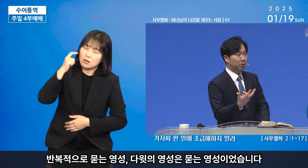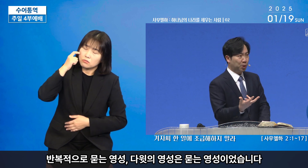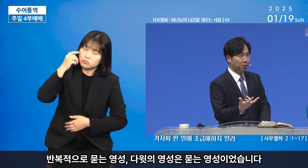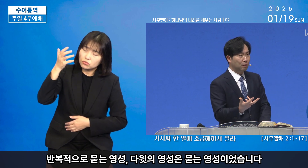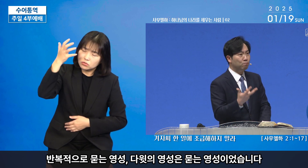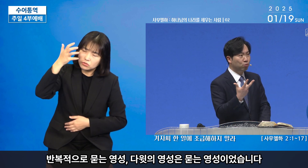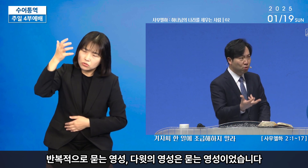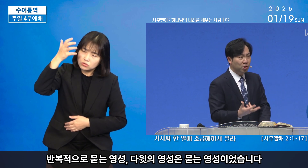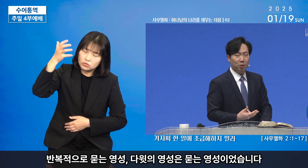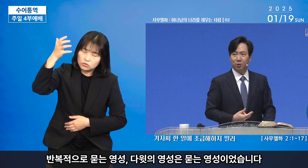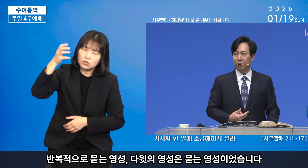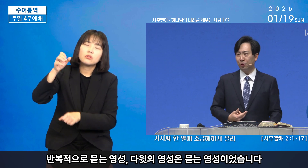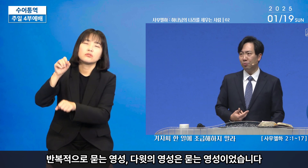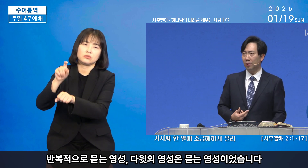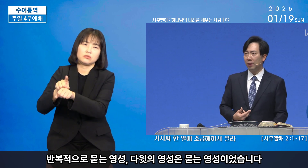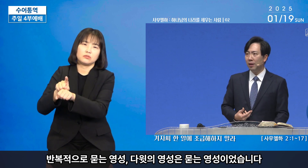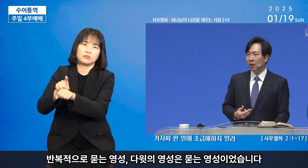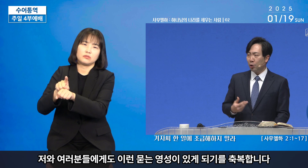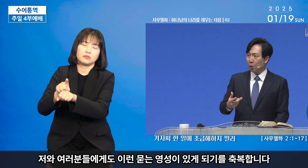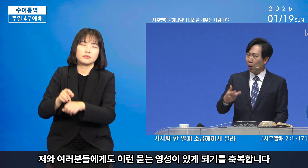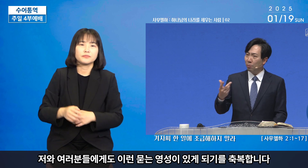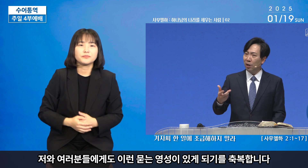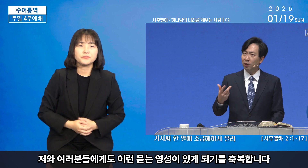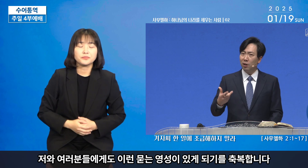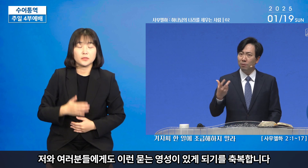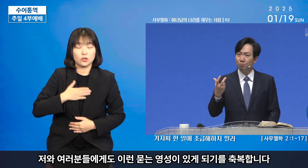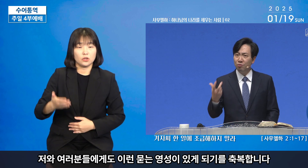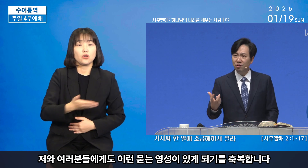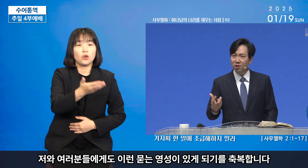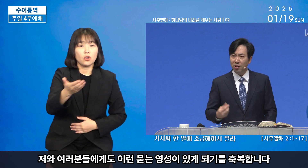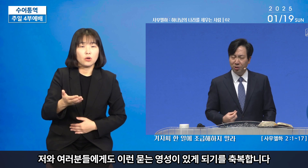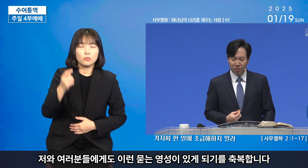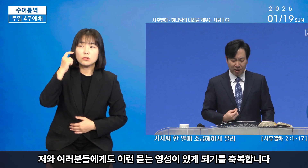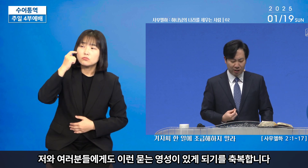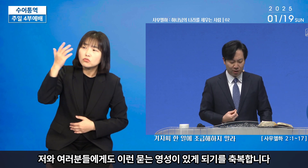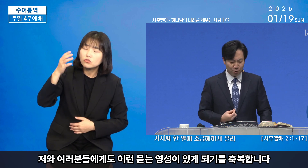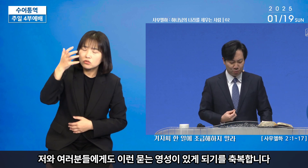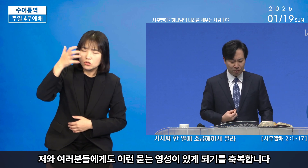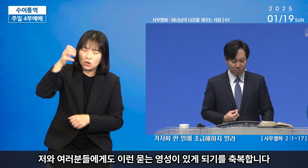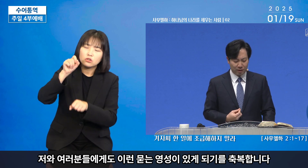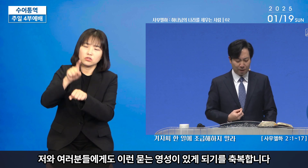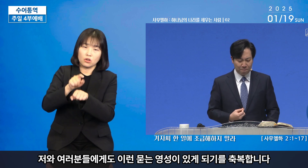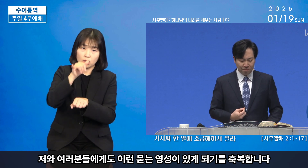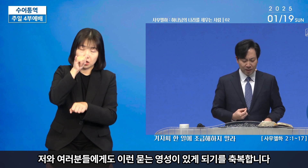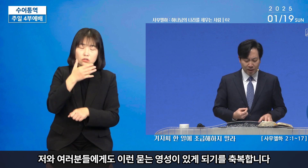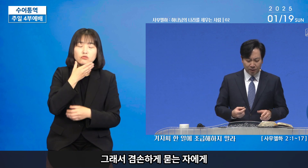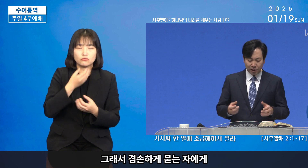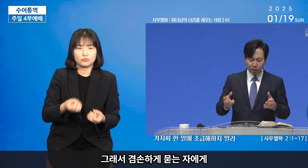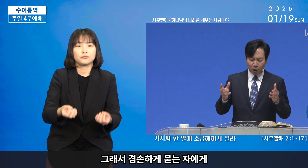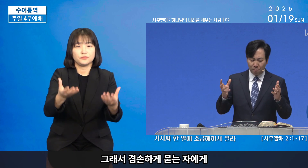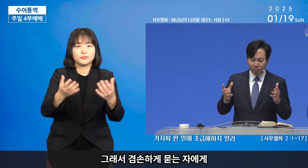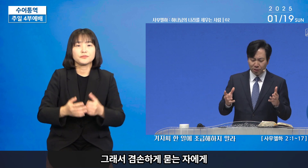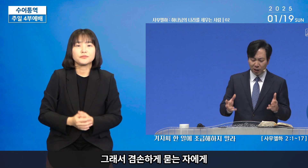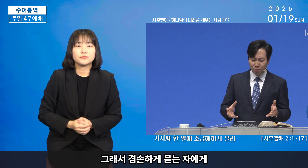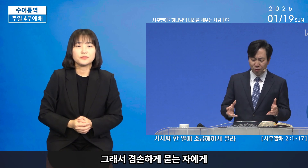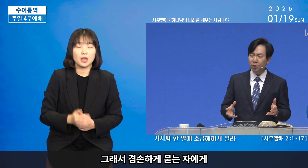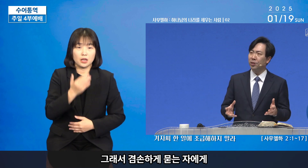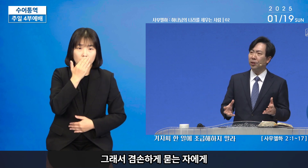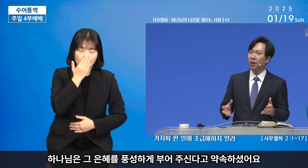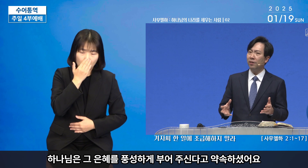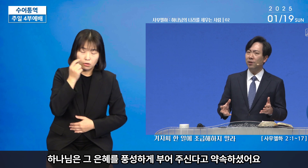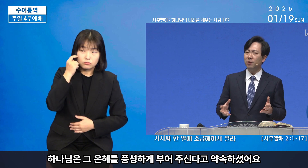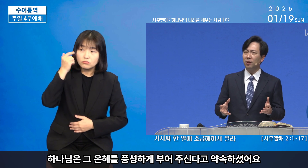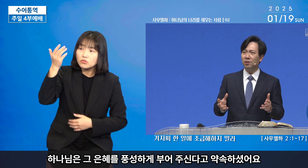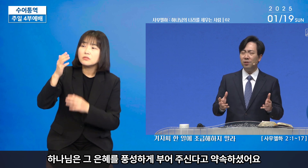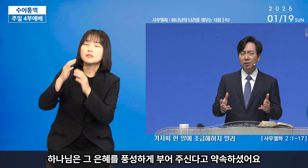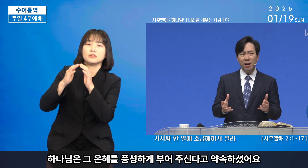다윗의 영성은 묻는 영성이었습니다. 저와 여러분들에게도 이런 묻는 영성이 있게 되기를 축복합니다. 그래서 겸손하게 묻는